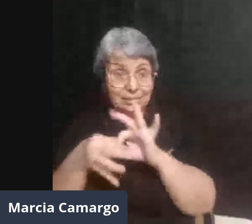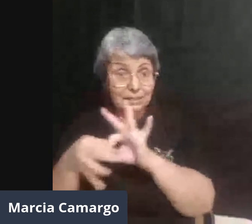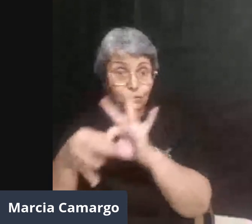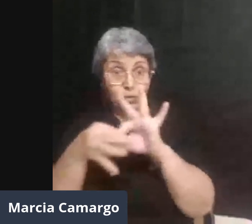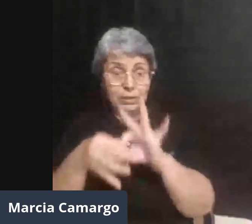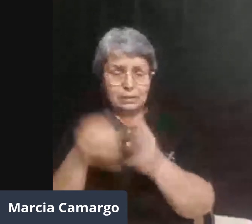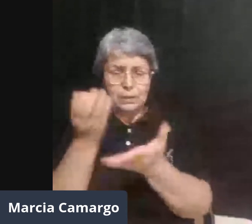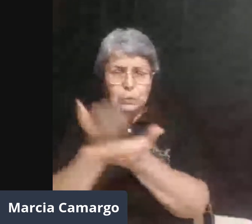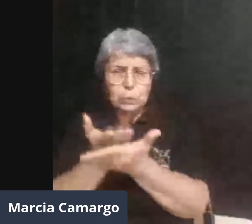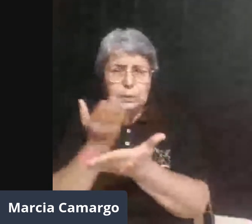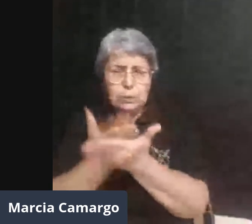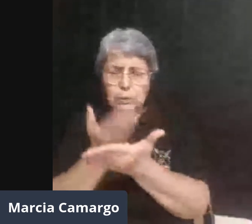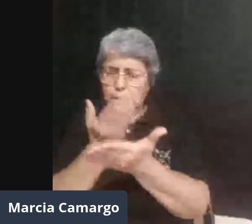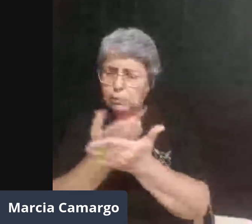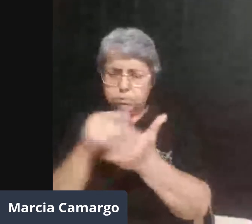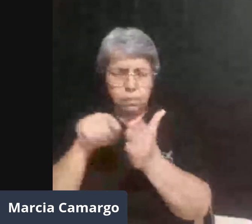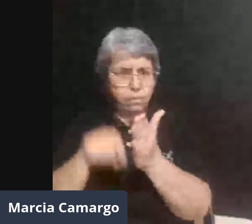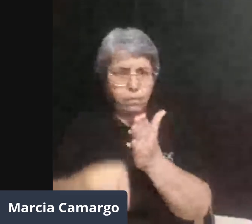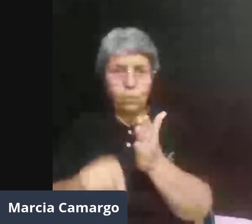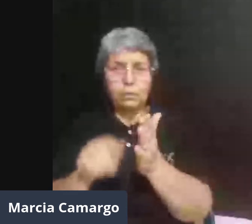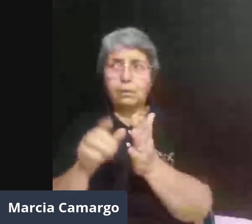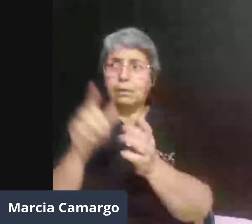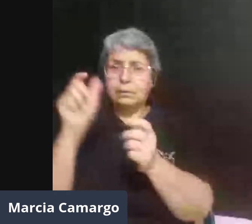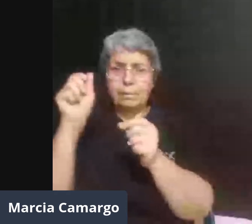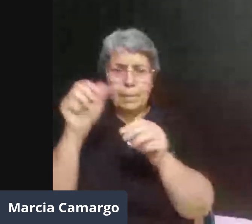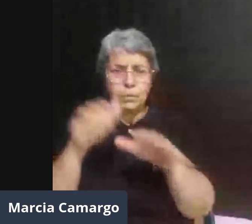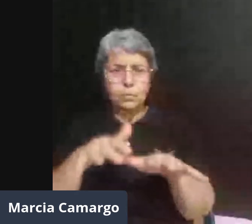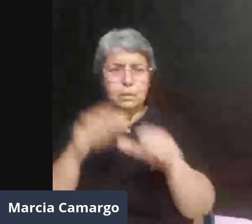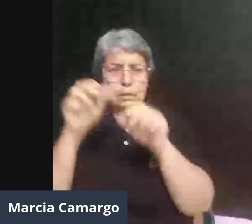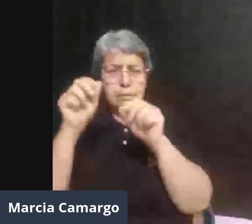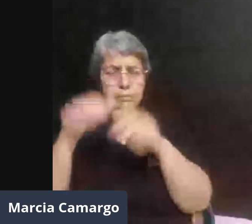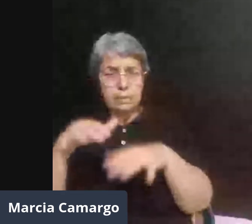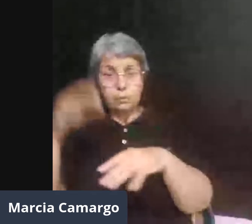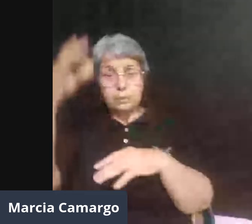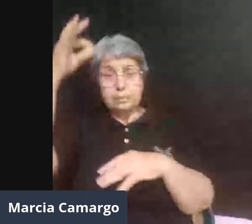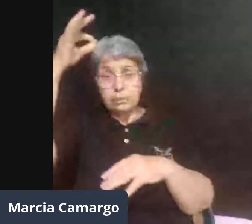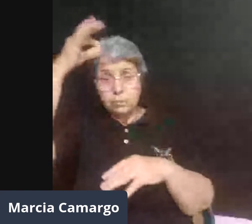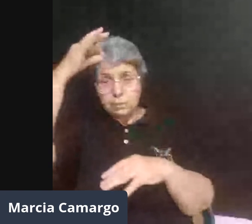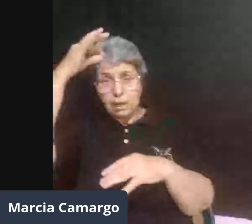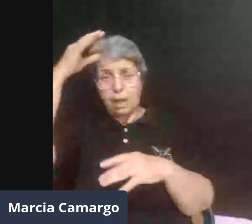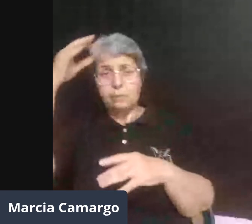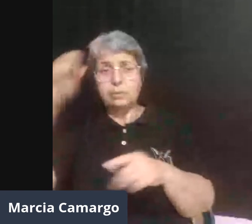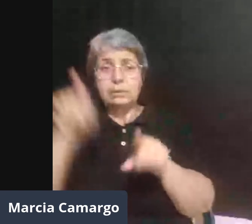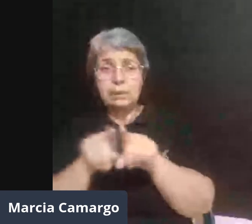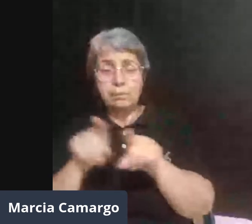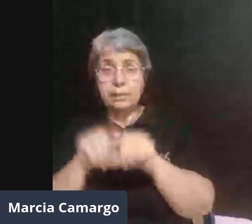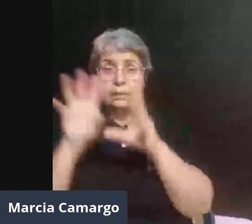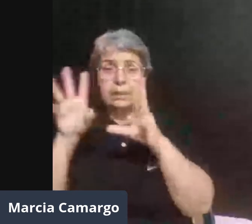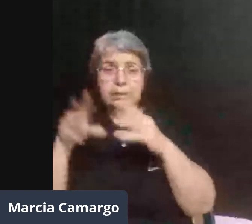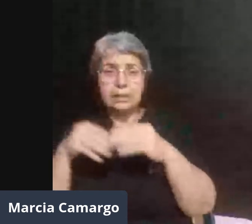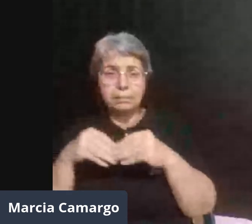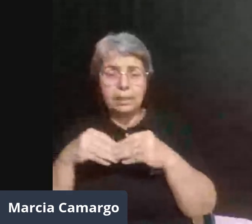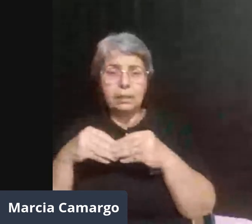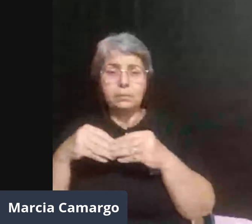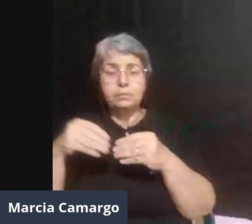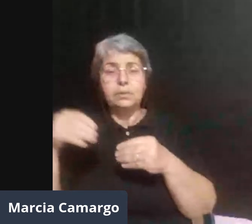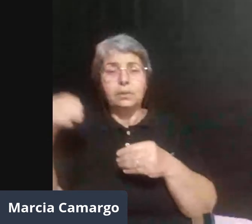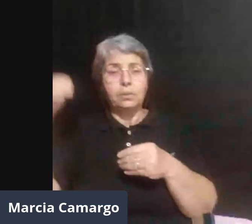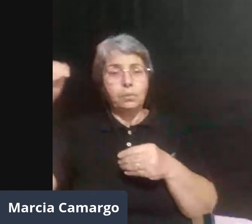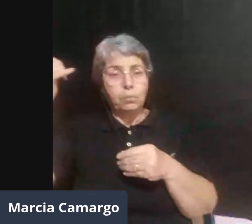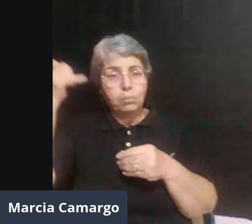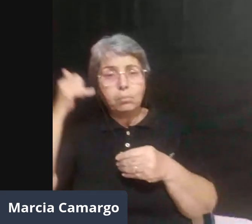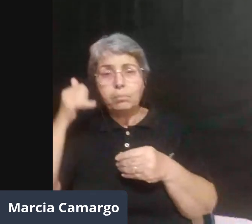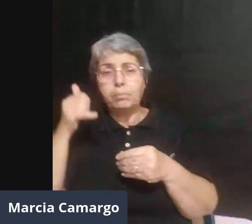Escrituras e era abençoado pelas manifestações do espírito de profecia, um outro espírito também